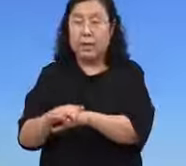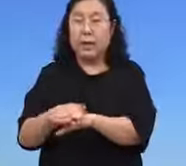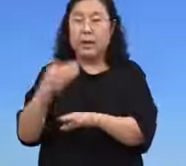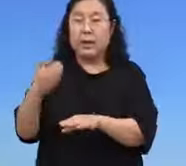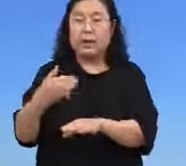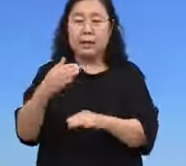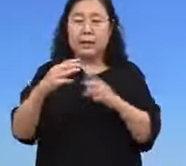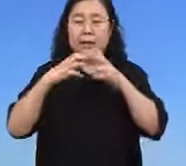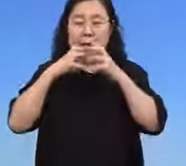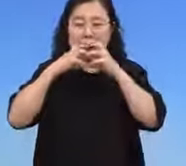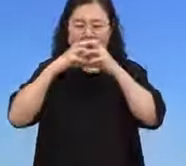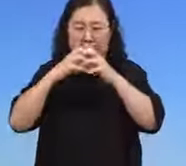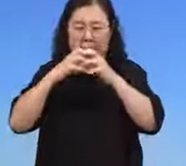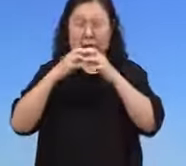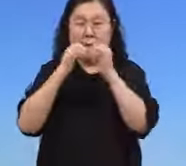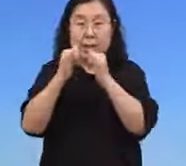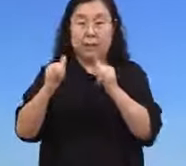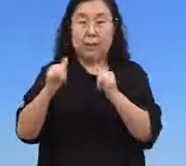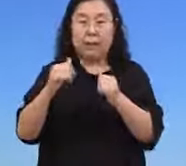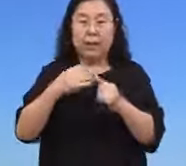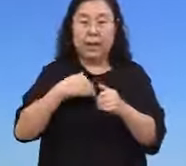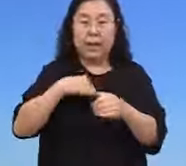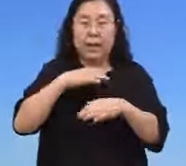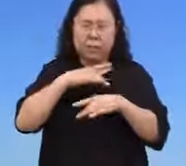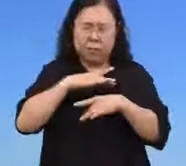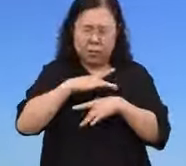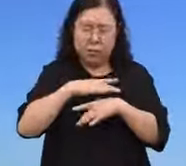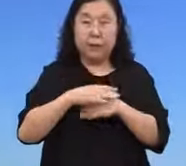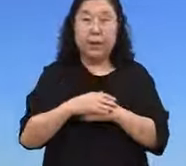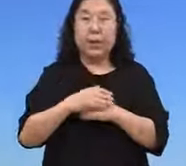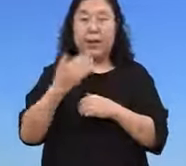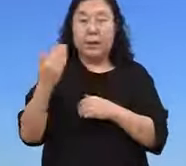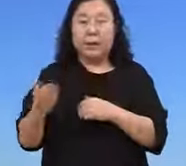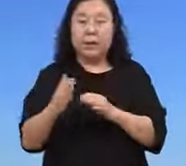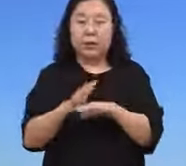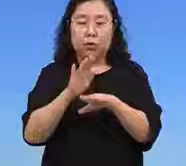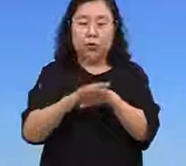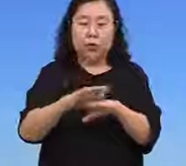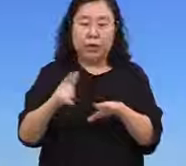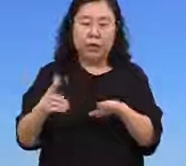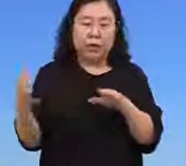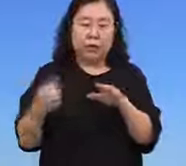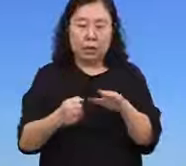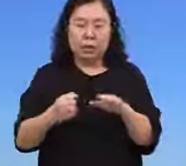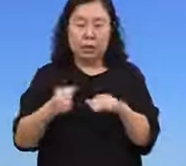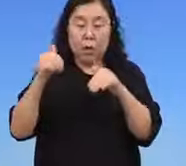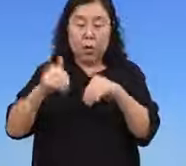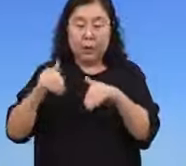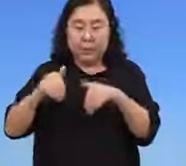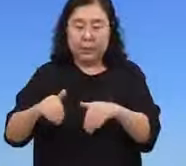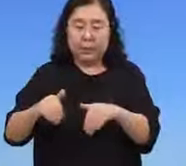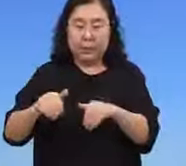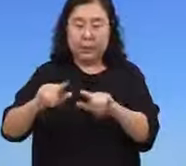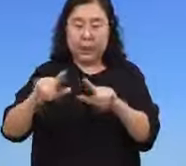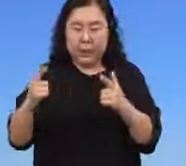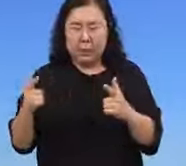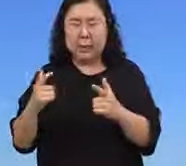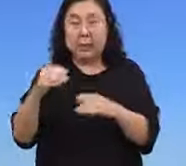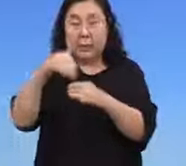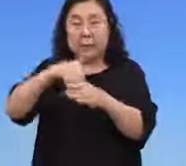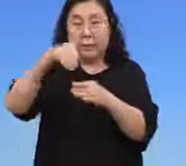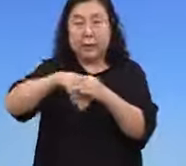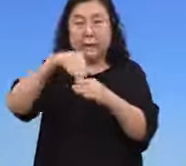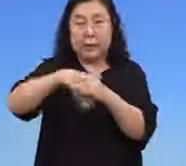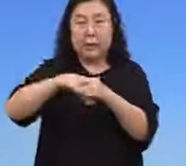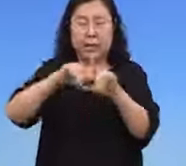엄한 사람인 것을 내가 무서워함이라. 당신은 두지 않은 것을 취하고 심지 않은 것을 거두나이다. 그랬더니 22절에